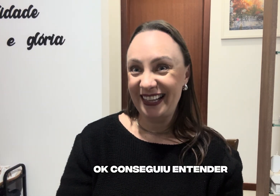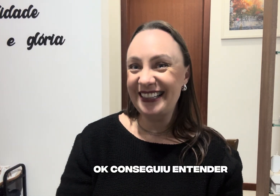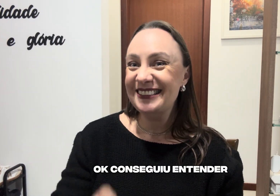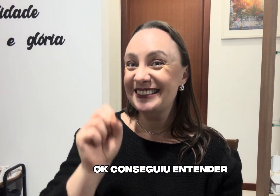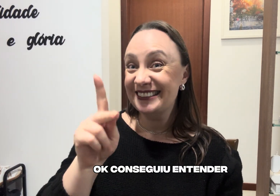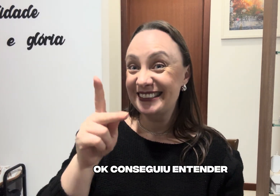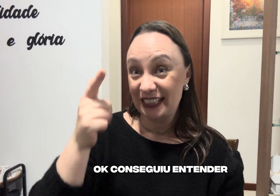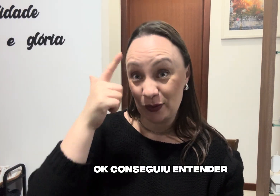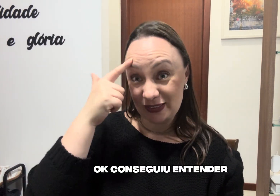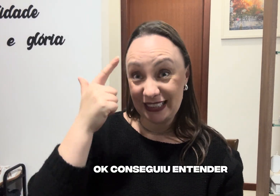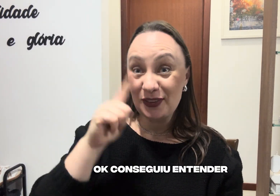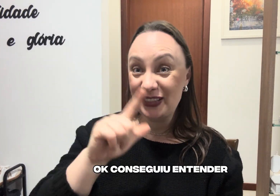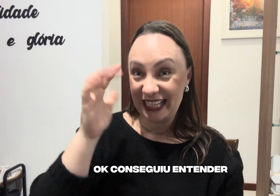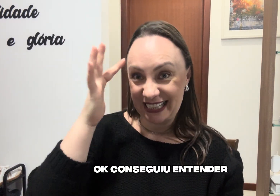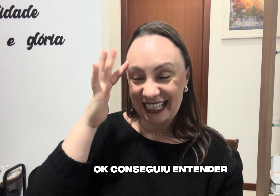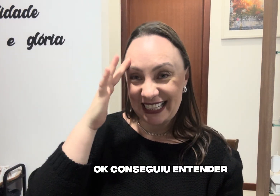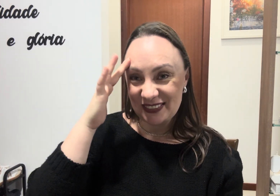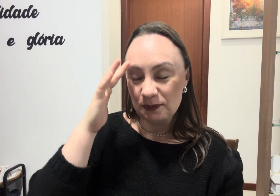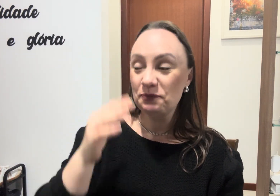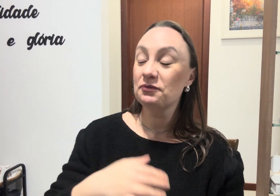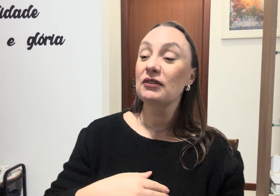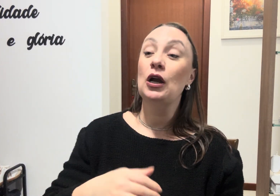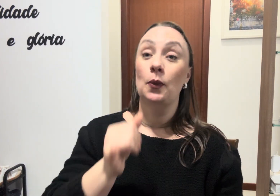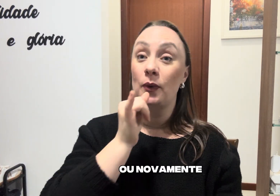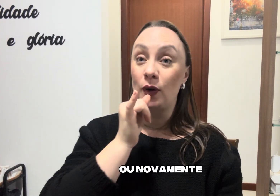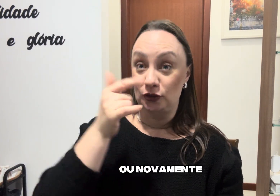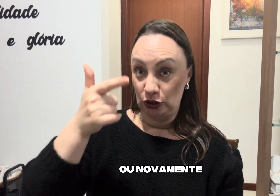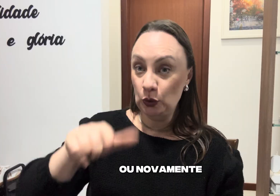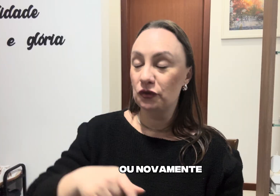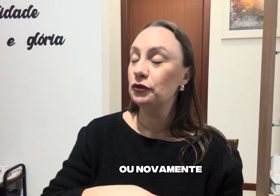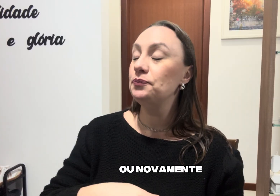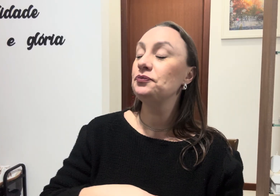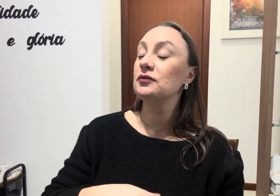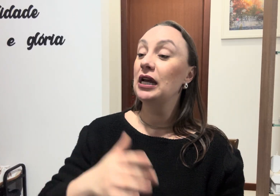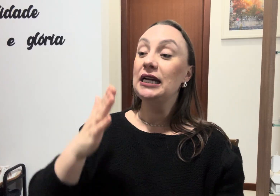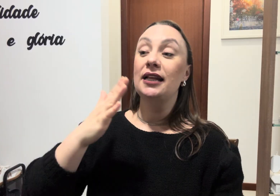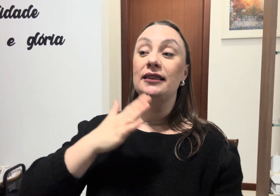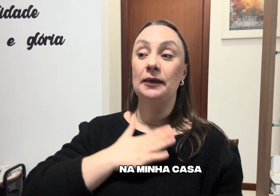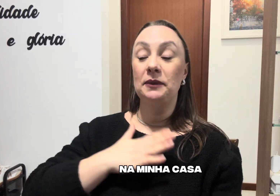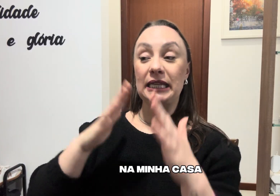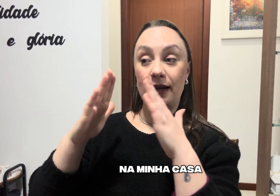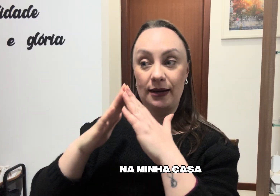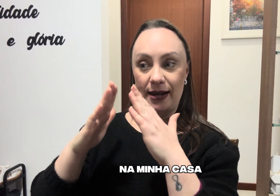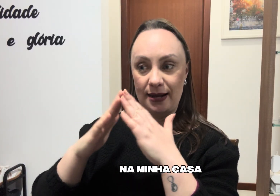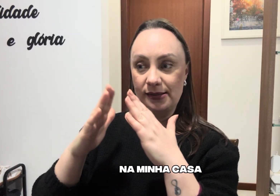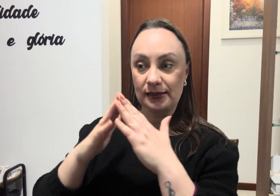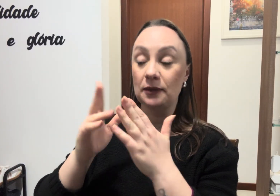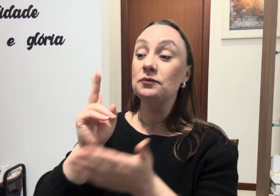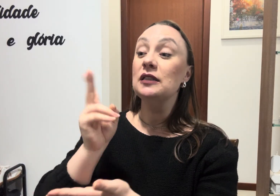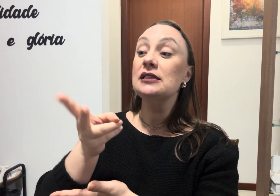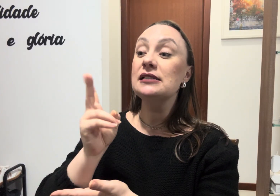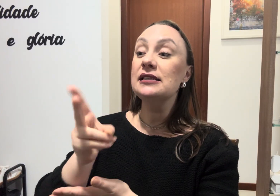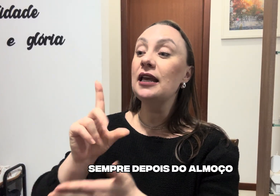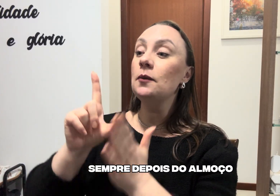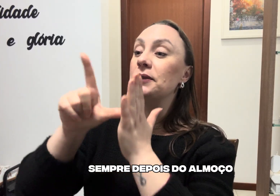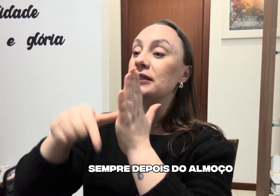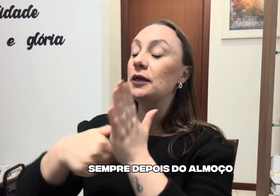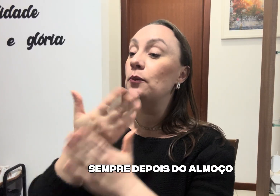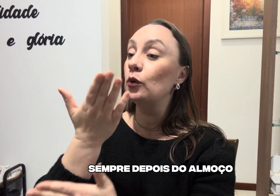Ok? Conseguiu entender? Ó, de novo. Na minha casa, sempre depois